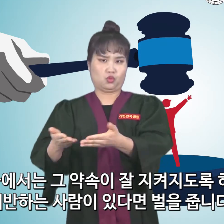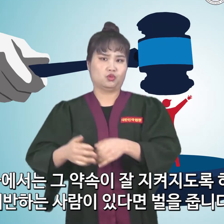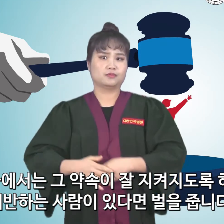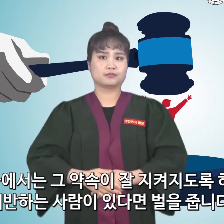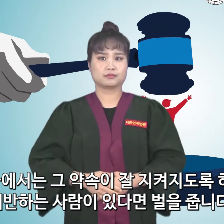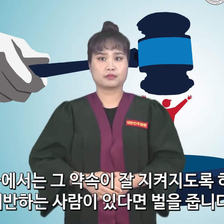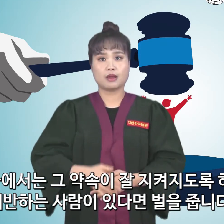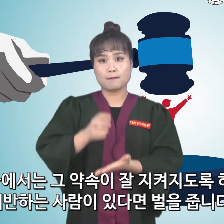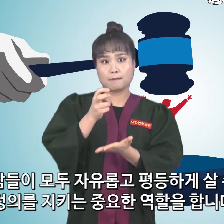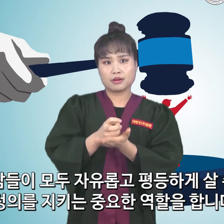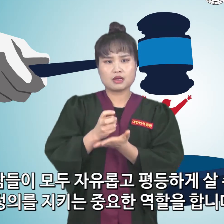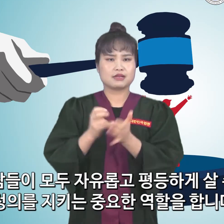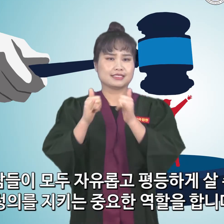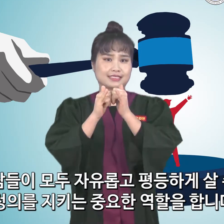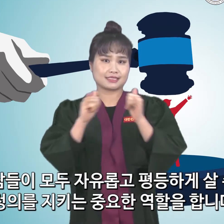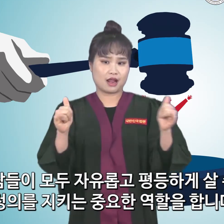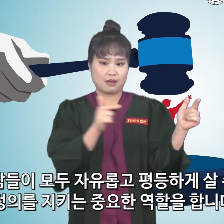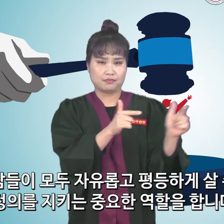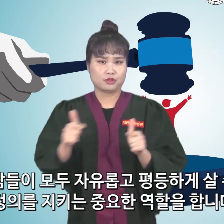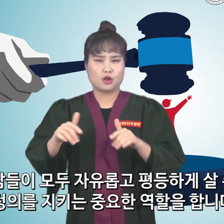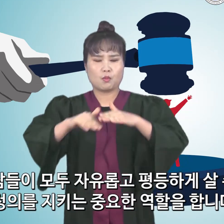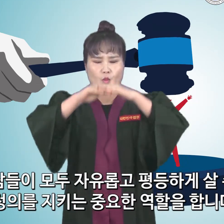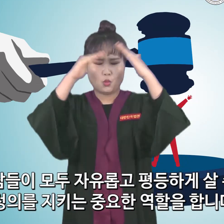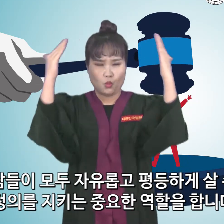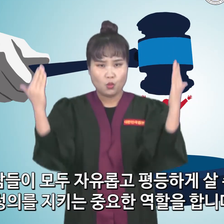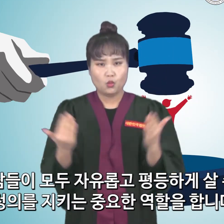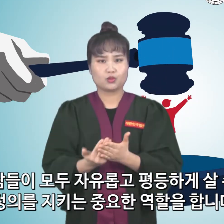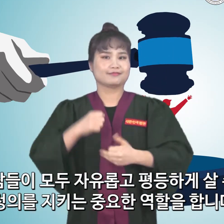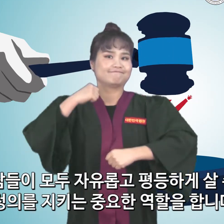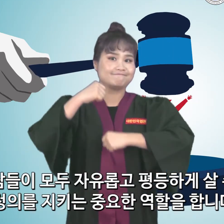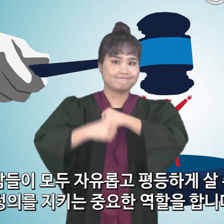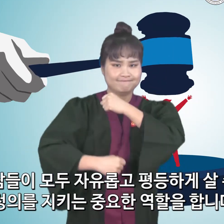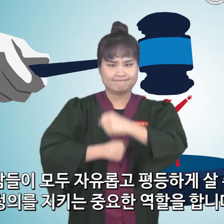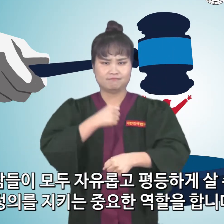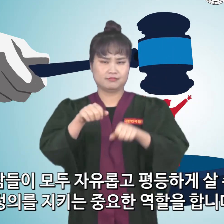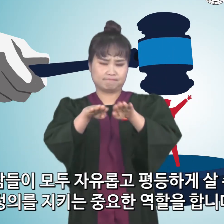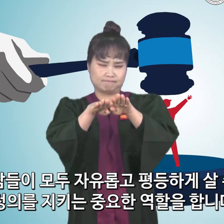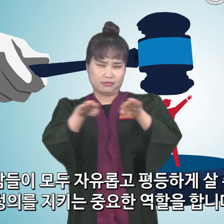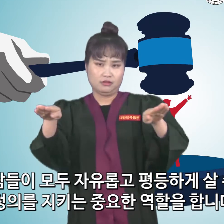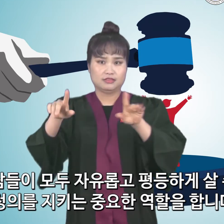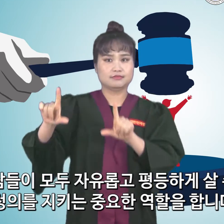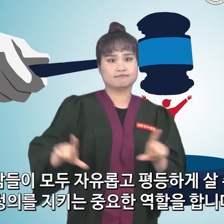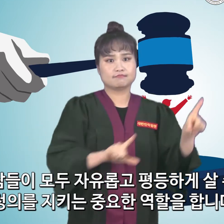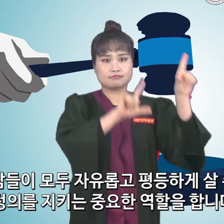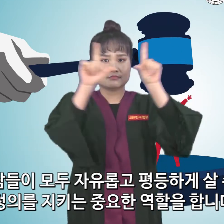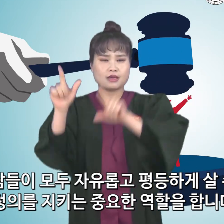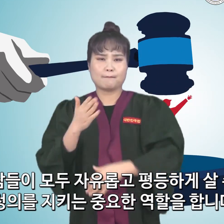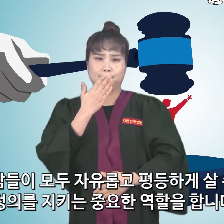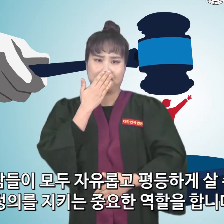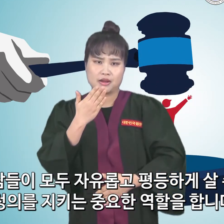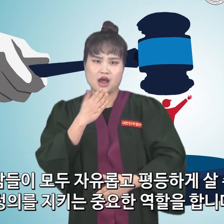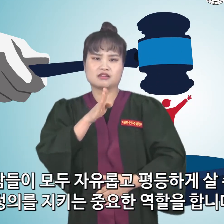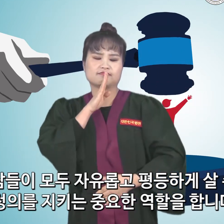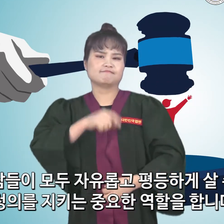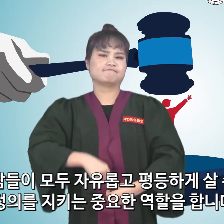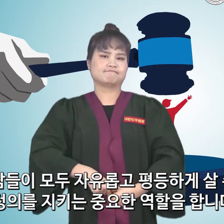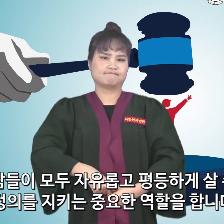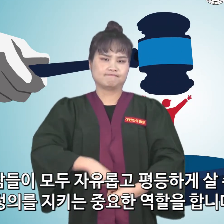있다면 벌을 줍니다. 법은 사람들이 모두 자유롭고 평등하게 살 수 있도록 정의를 지키는